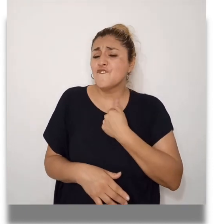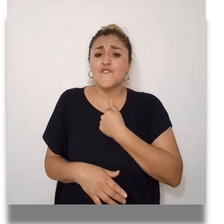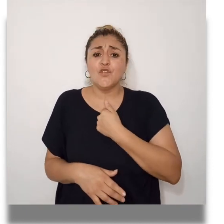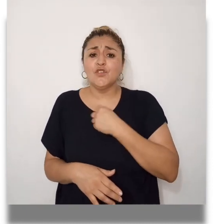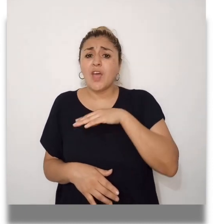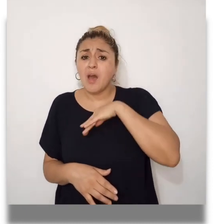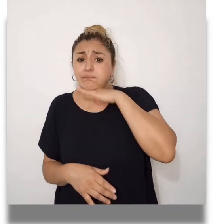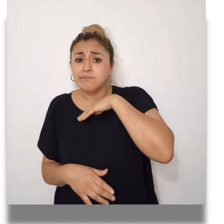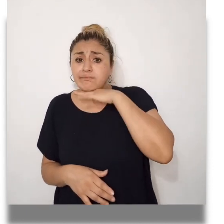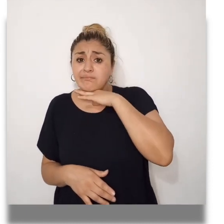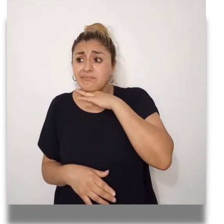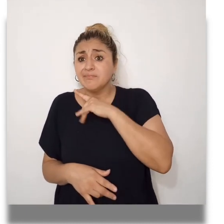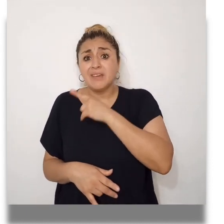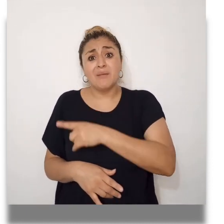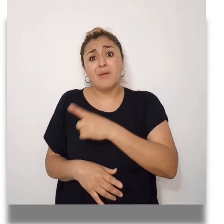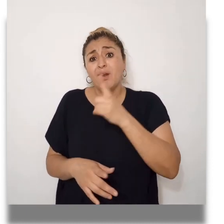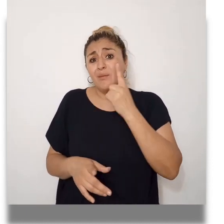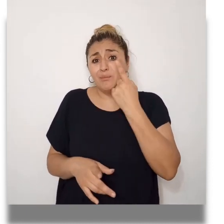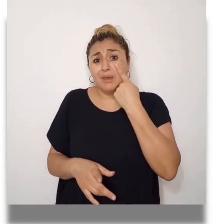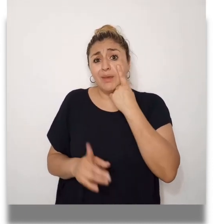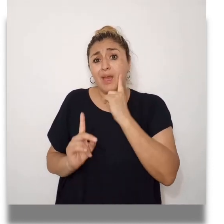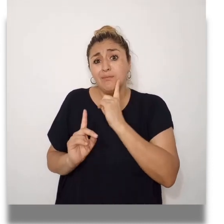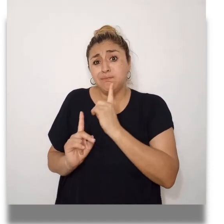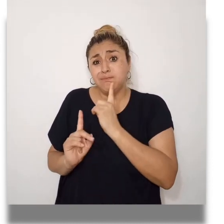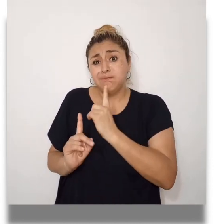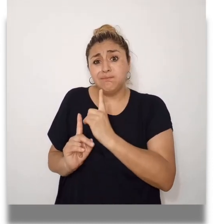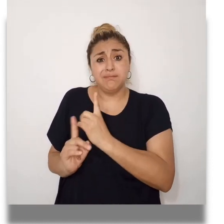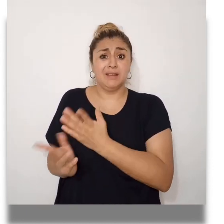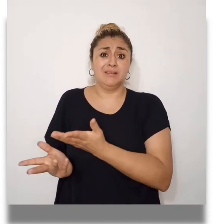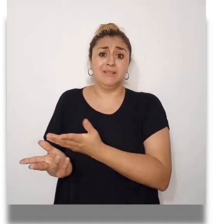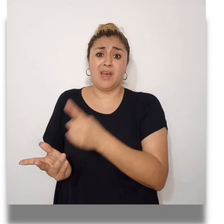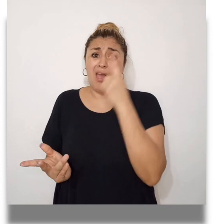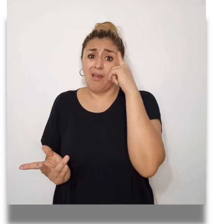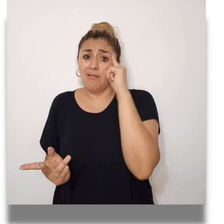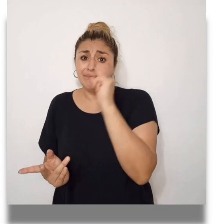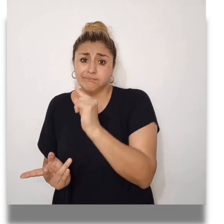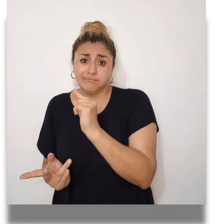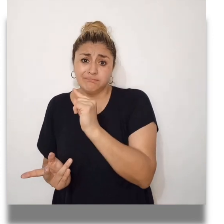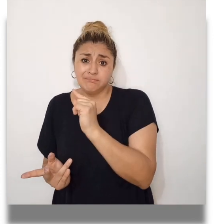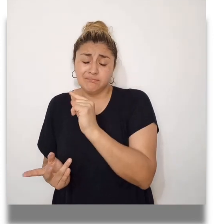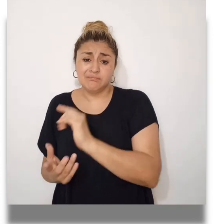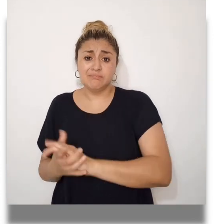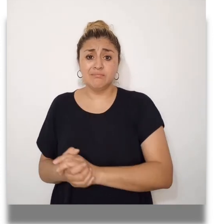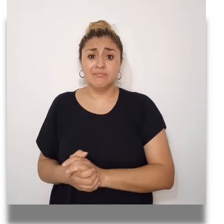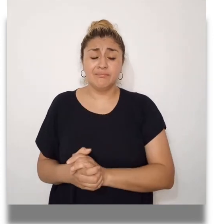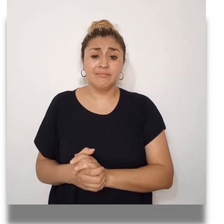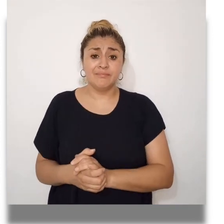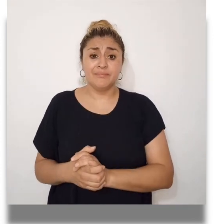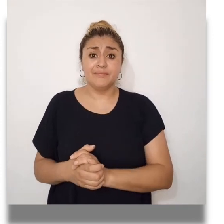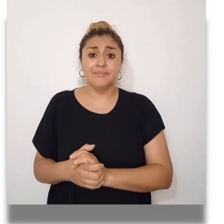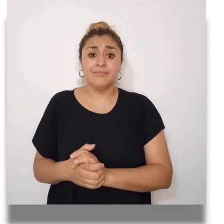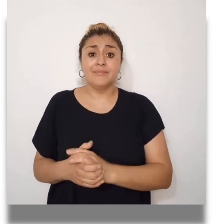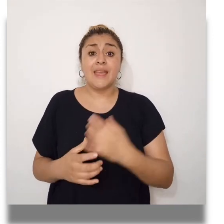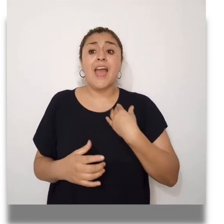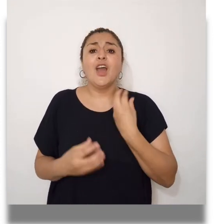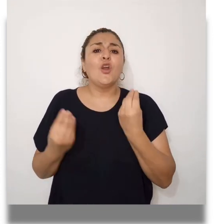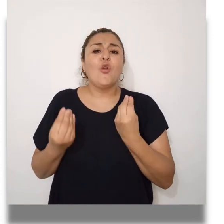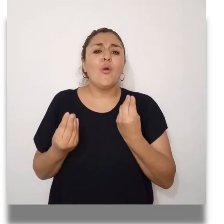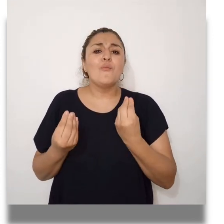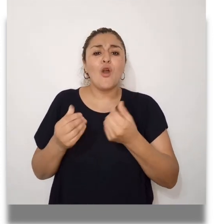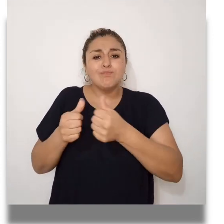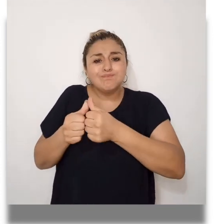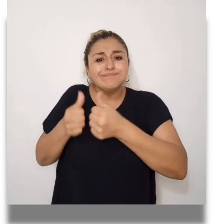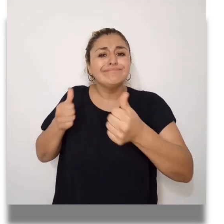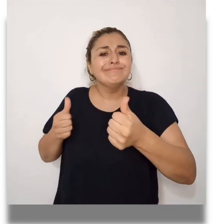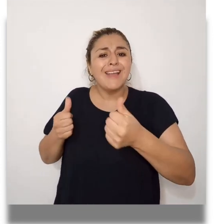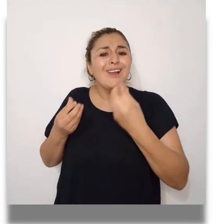seul élément qui sépare la sagesse et l'ignorance, el único elemento que separa la sabiduría de la ignorancia, c'est la